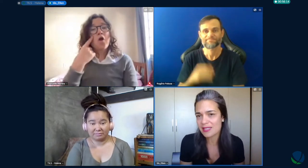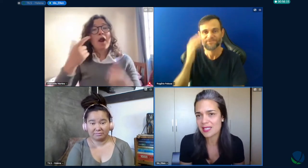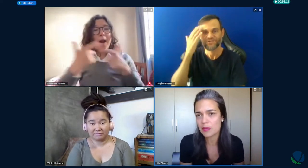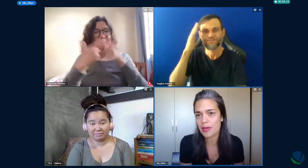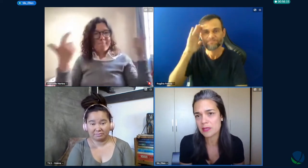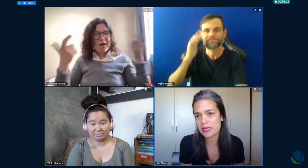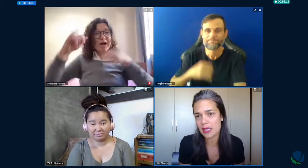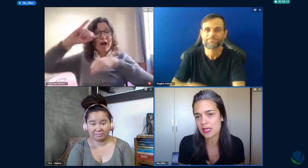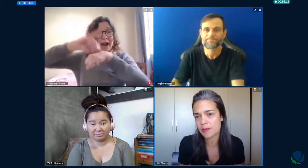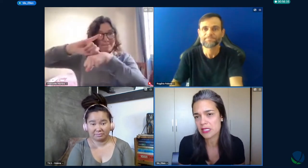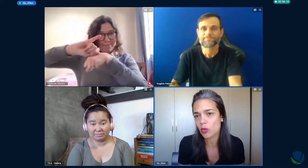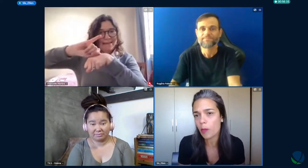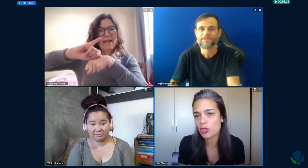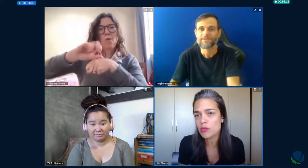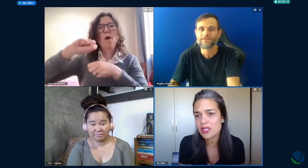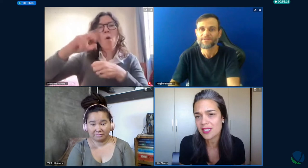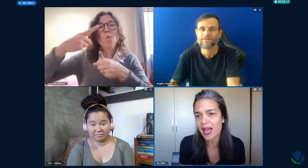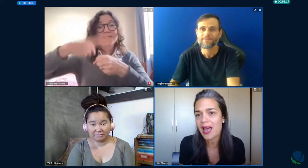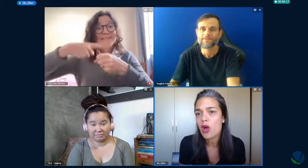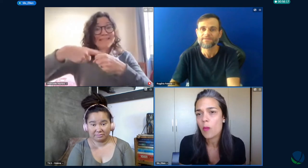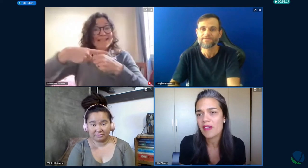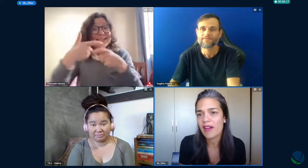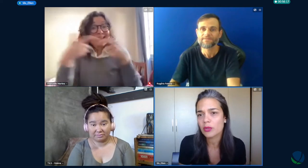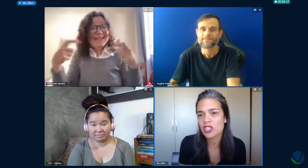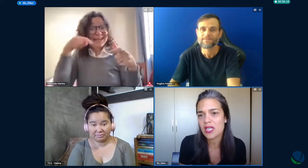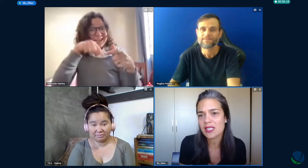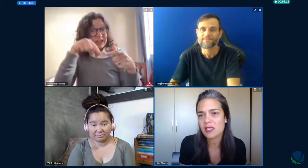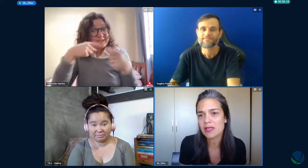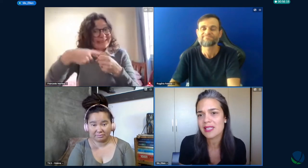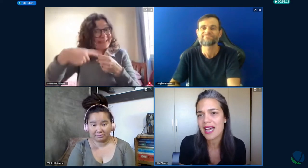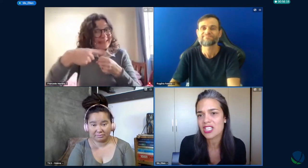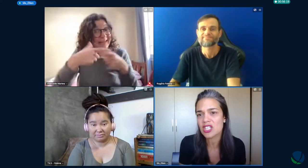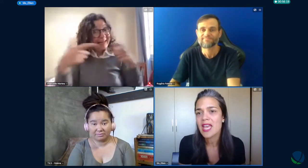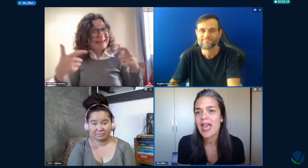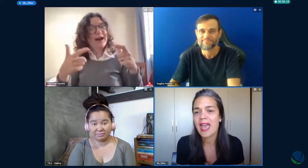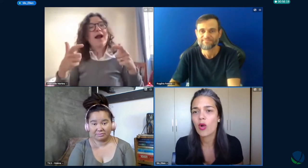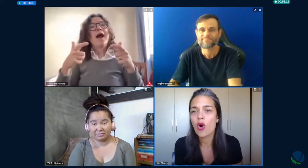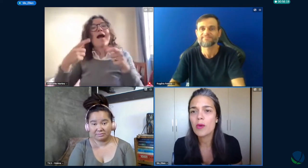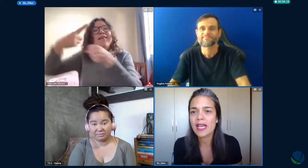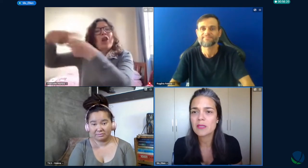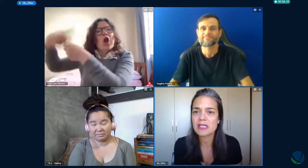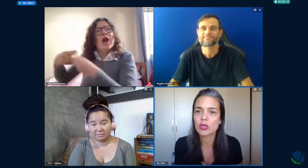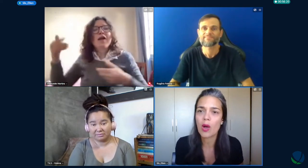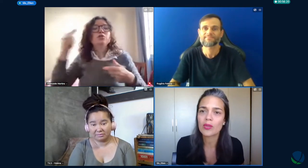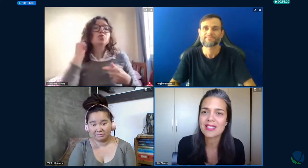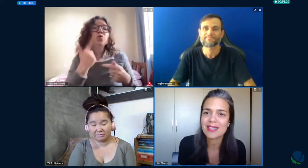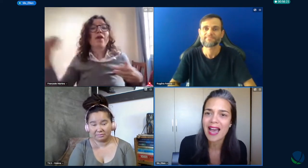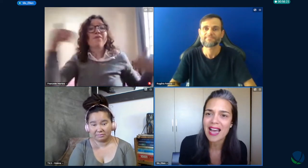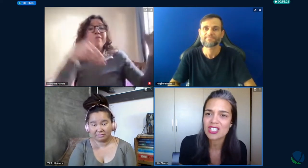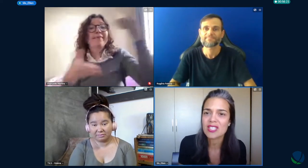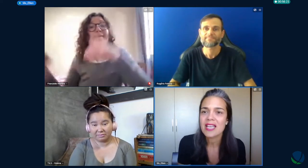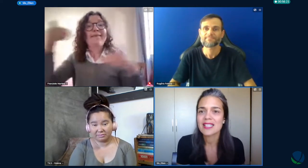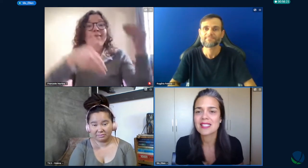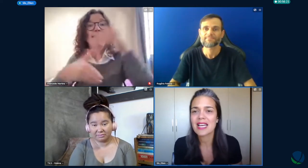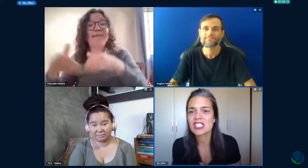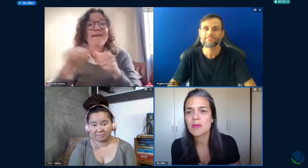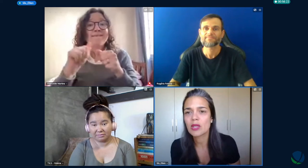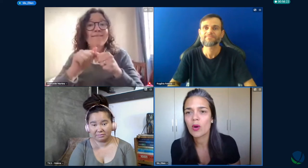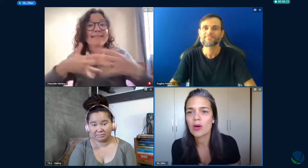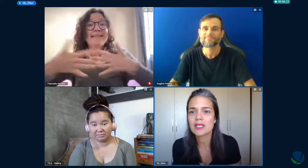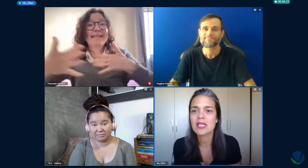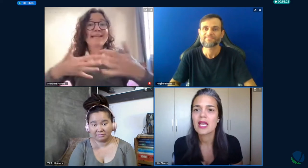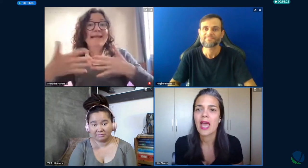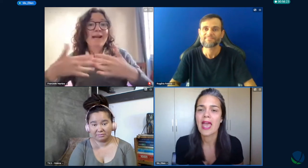porque às vezes esse percentual pode mostrar uma falta de acessibilidade. Como que é esse percentual nas